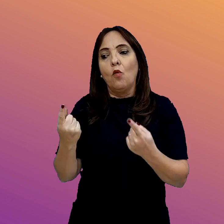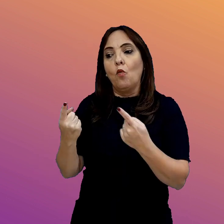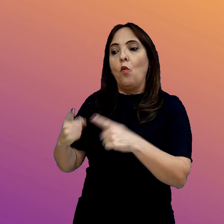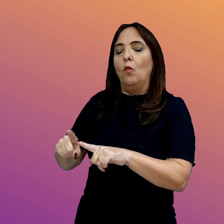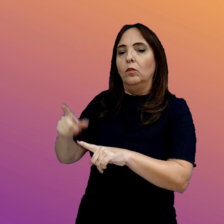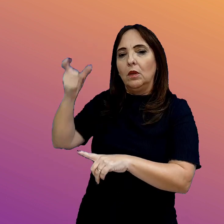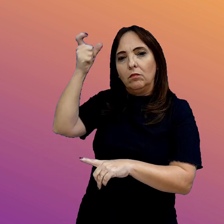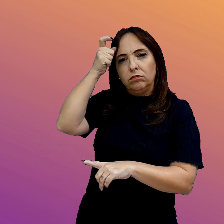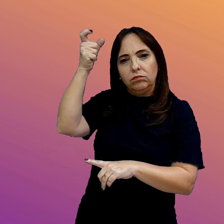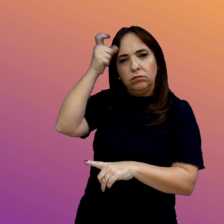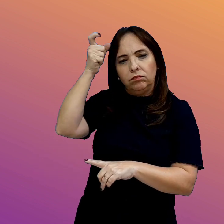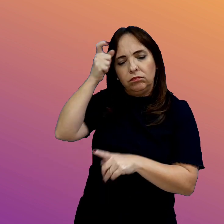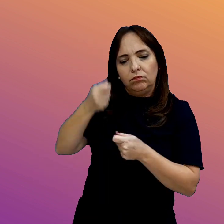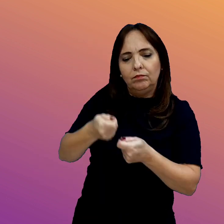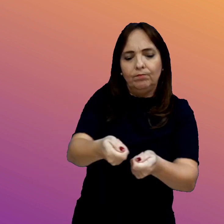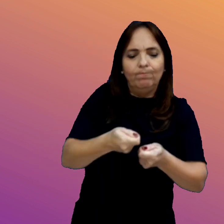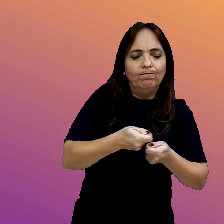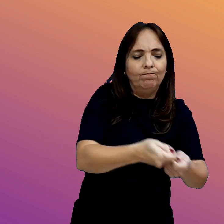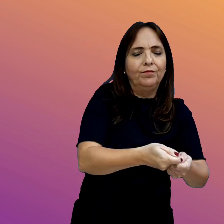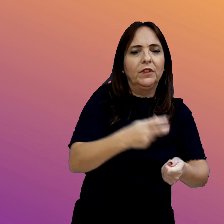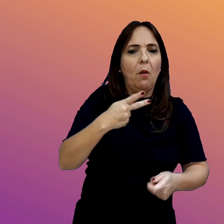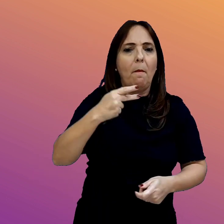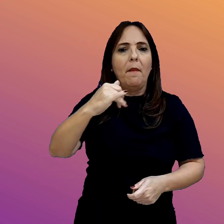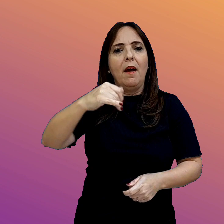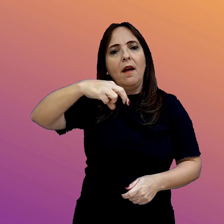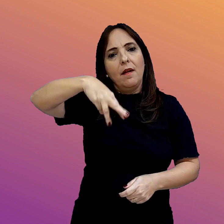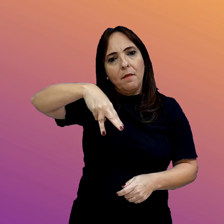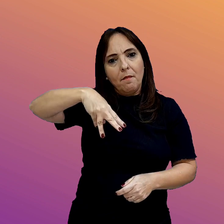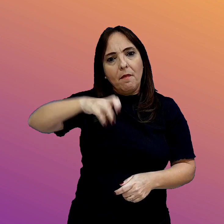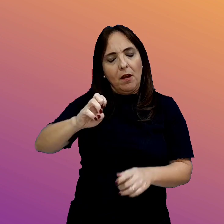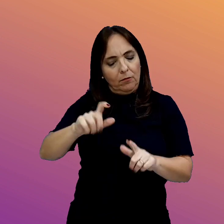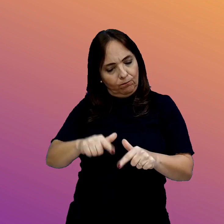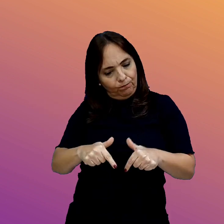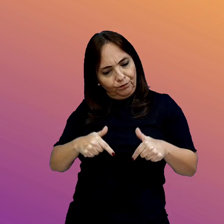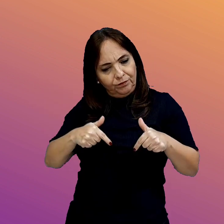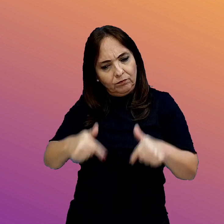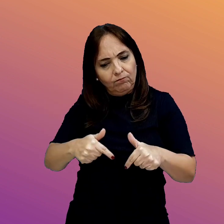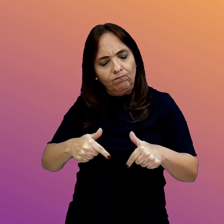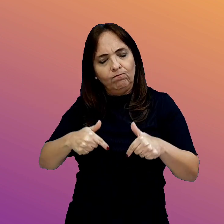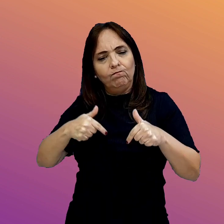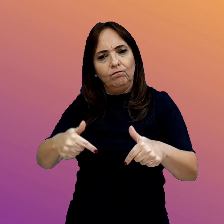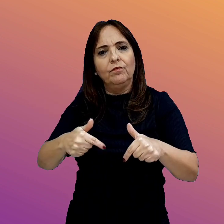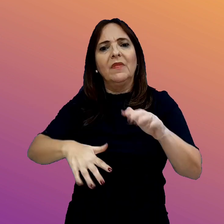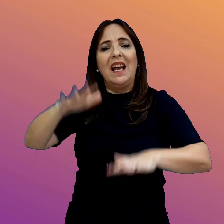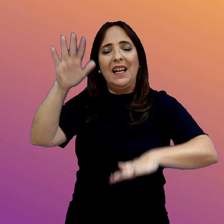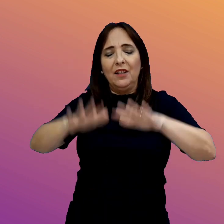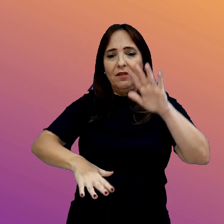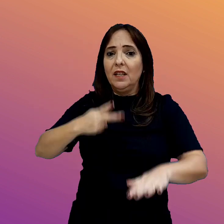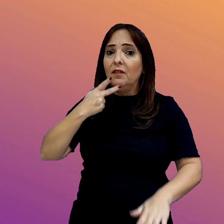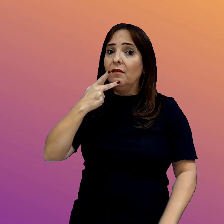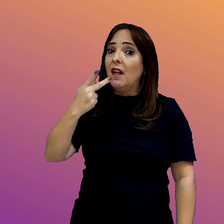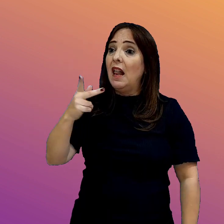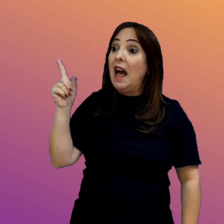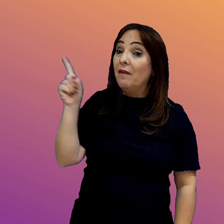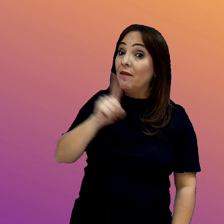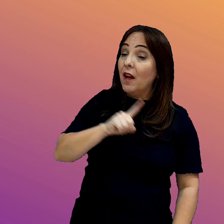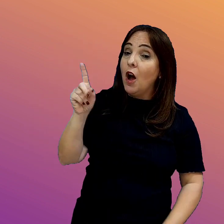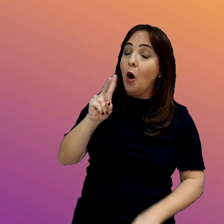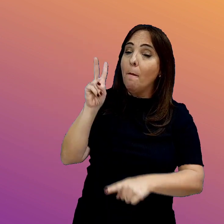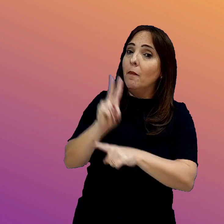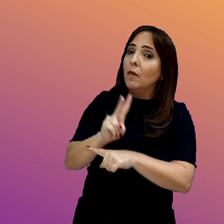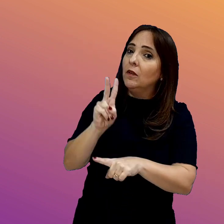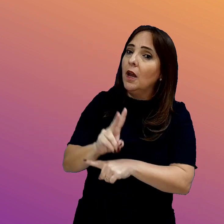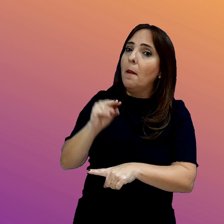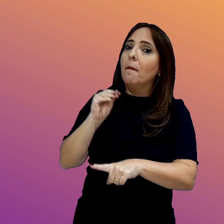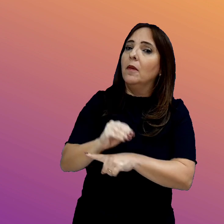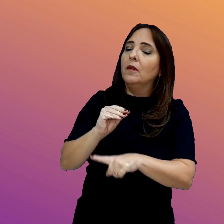se posicionem. Vocês precisam se posicionar, dizer não, proteger os seus filhos, usar da autoridade que a